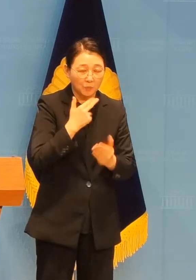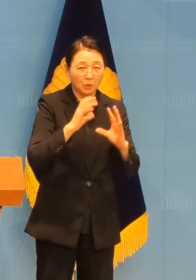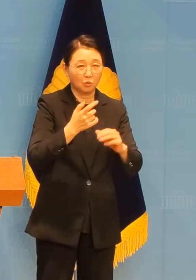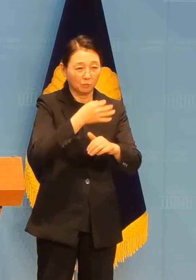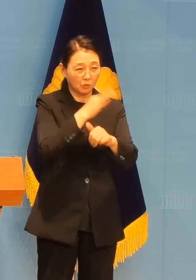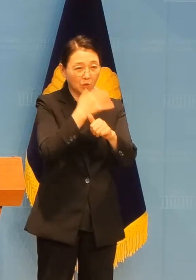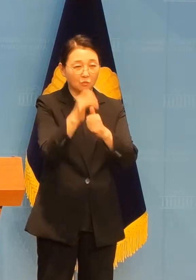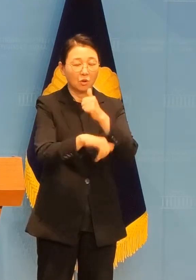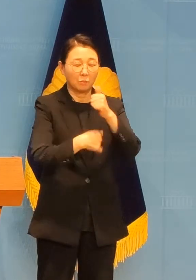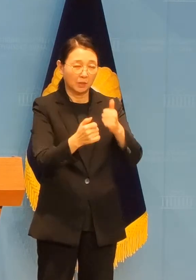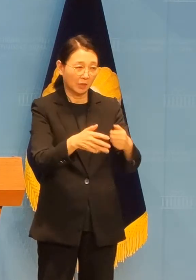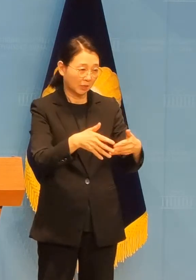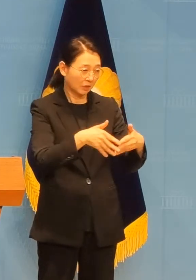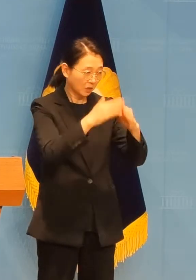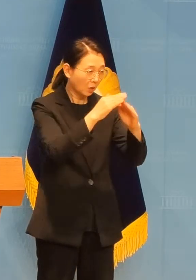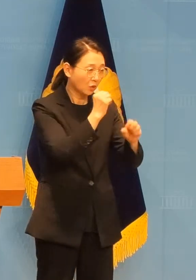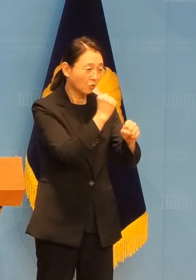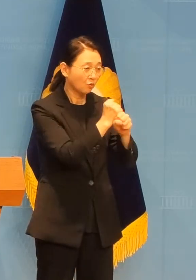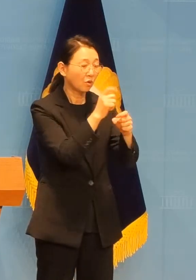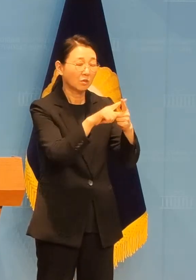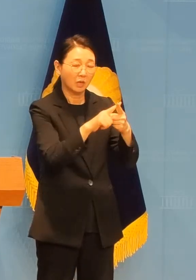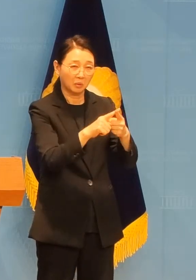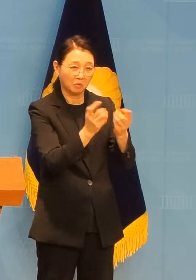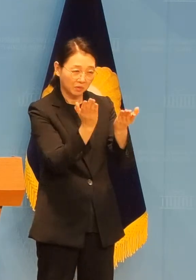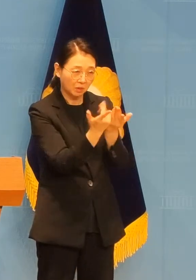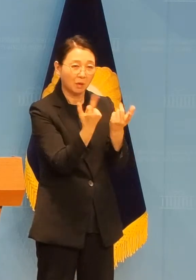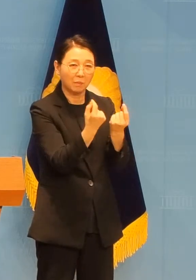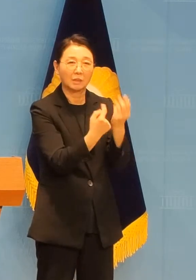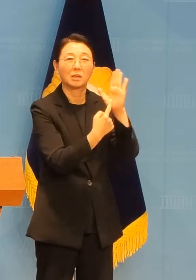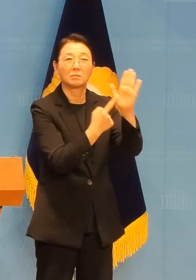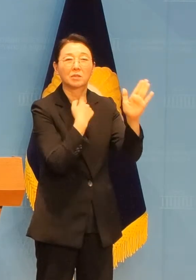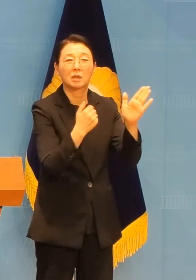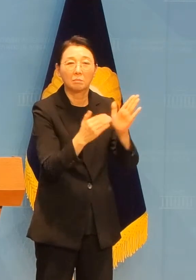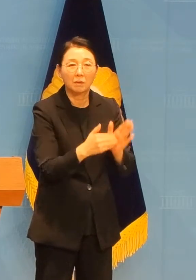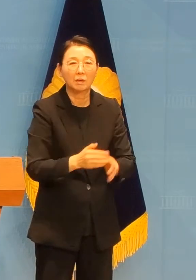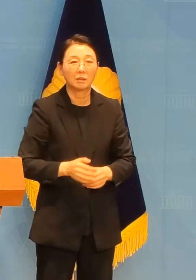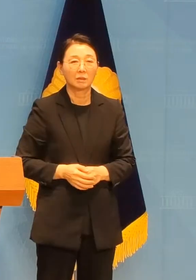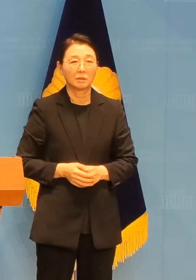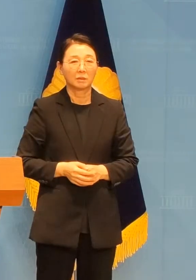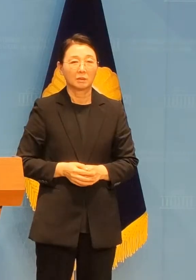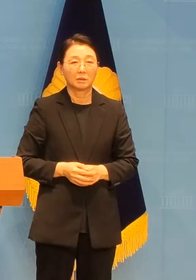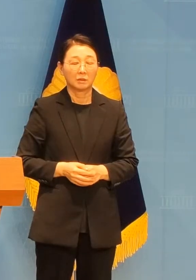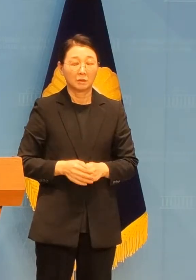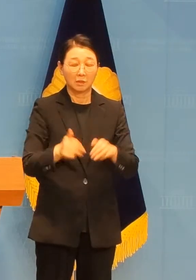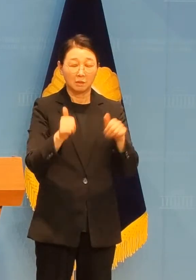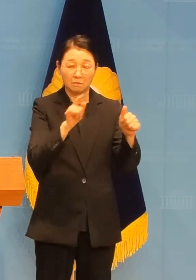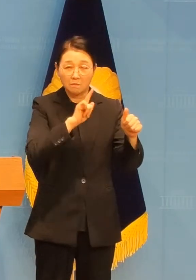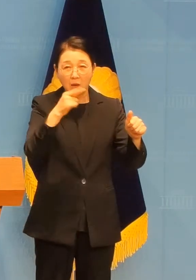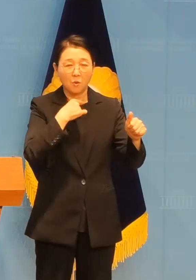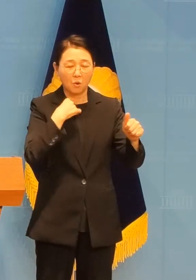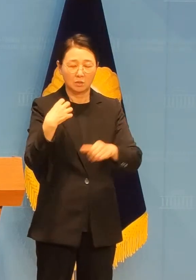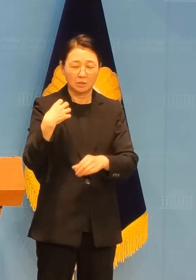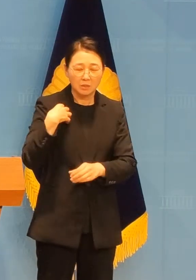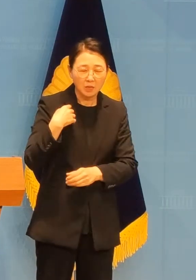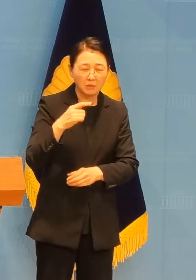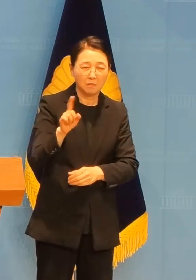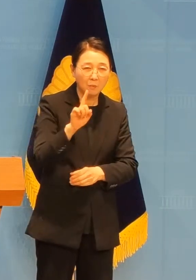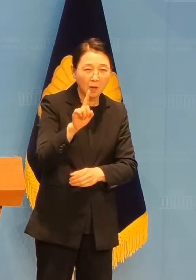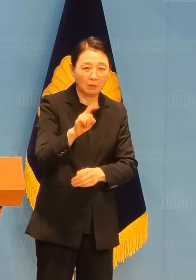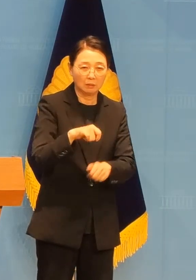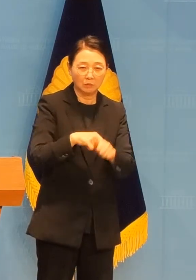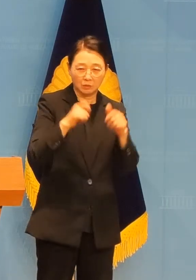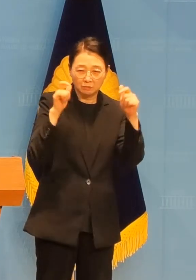기준에 적합하다는 정반대의 입장을 견지했습니다. 기소를 앞두고 책임과 형량을 최소화하려는